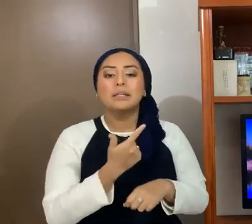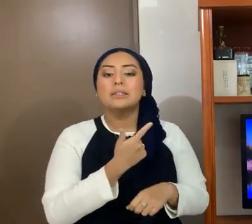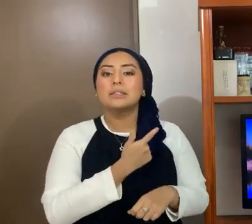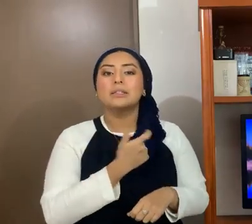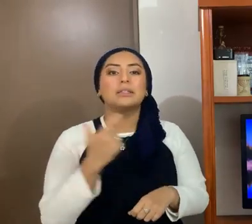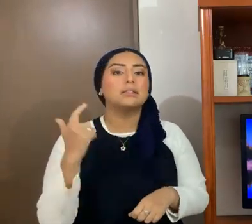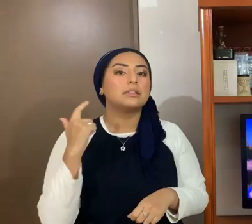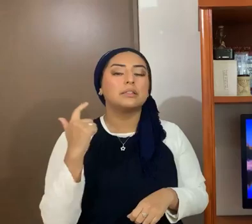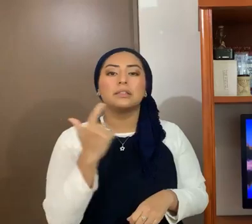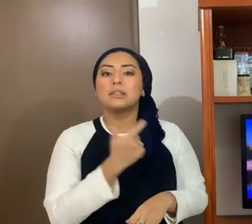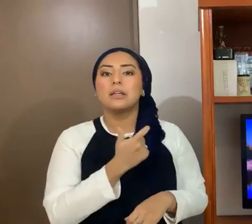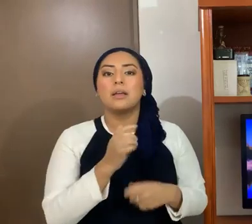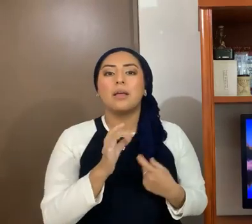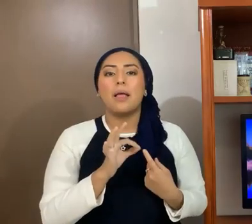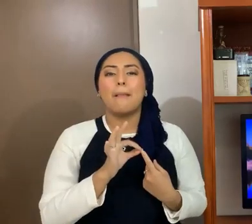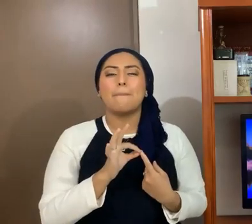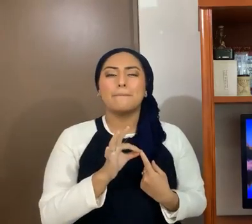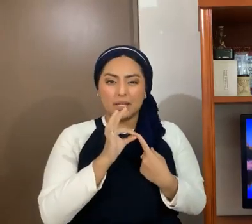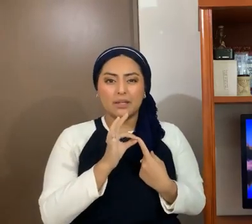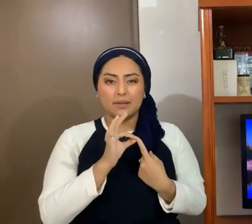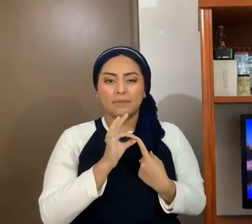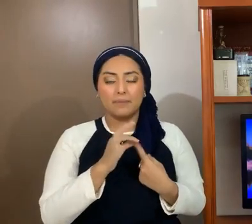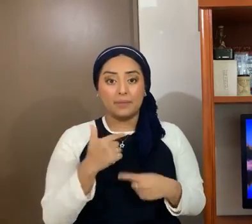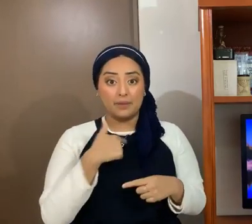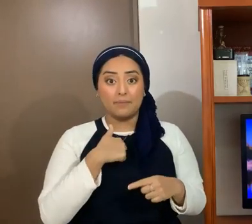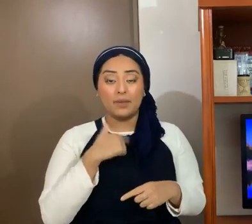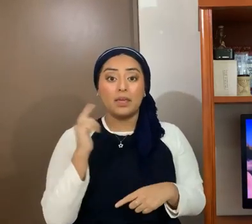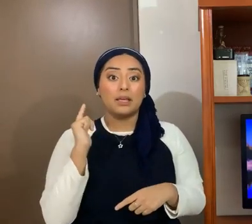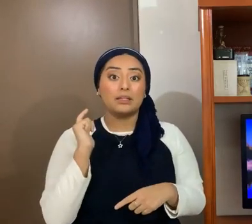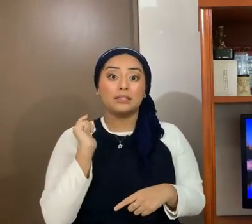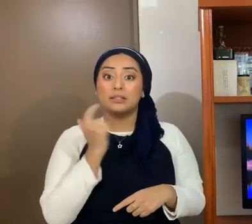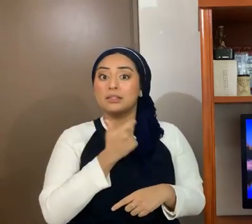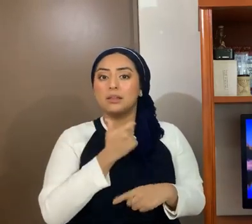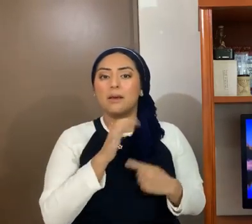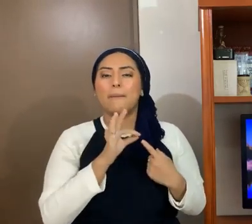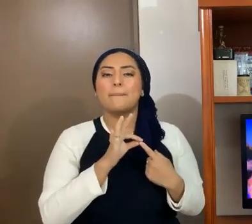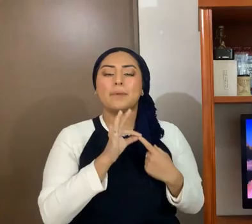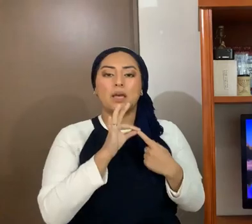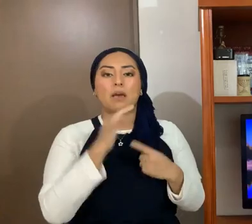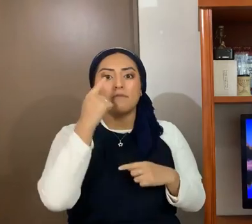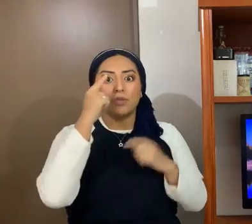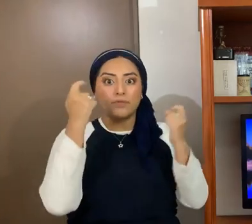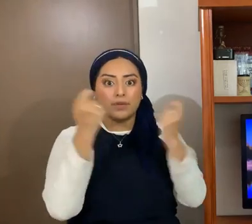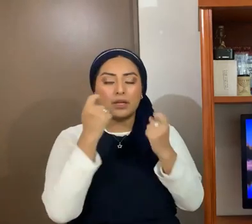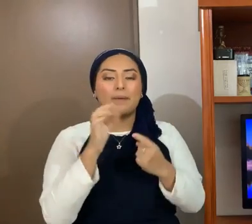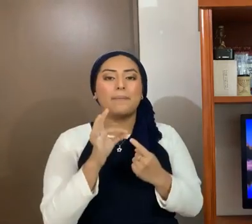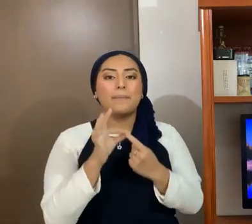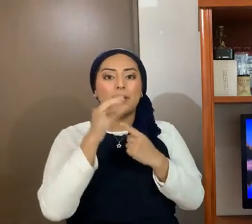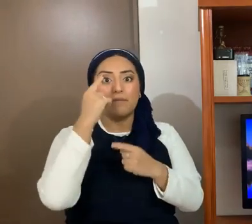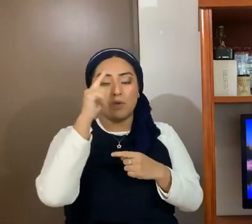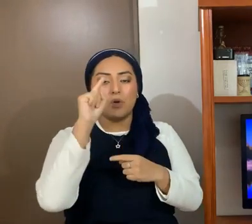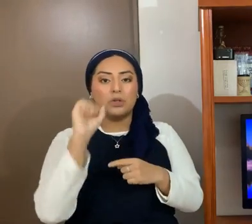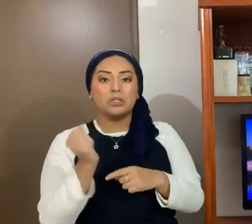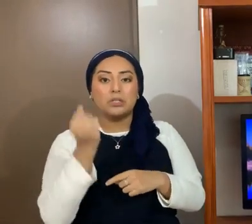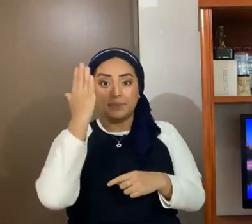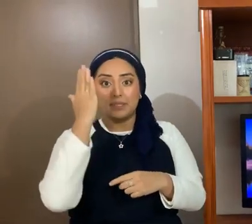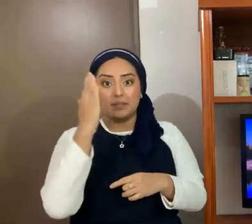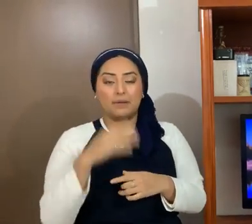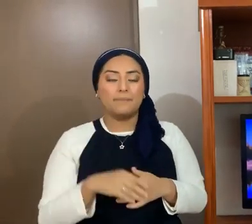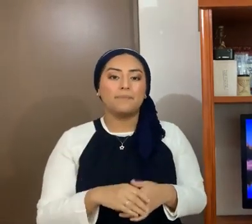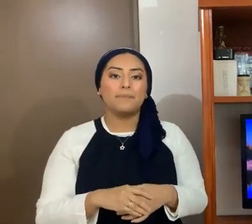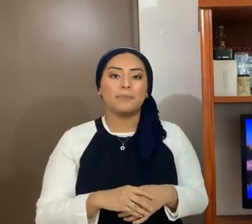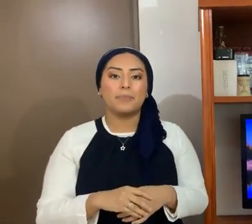loción que tengas especial para ese día. Yo tengo una loción especial para las fiestas, para los Shabbatot, por ejemplo,